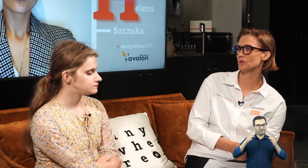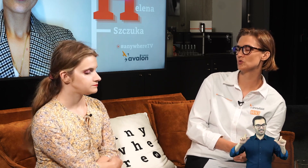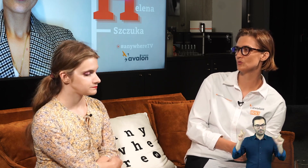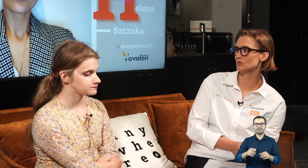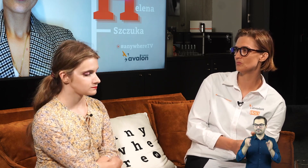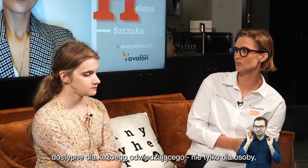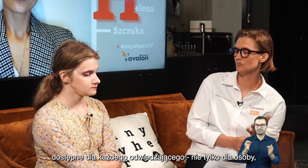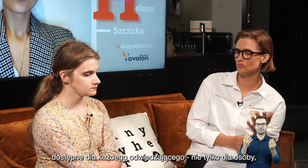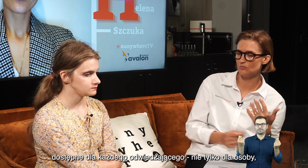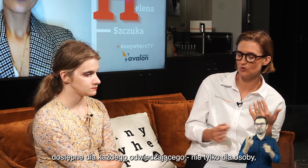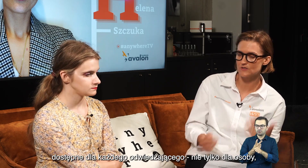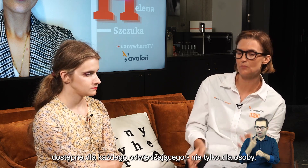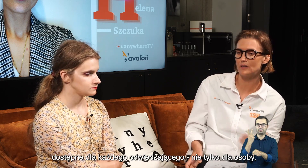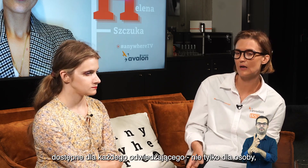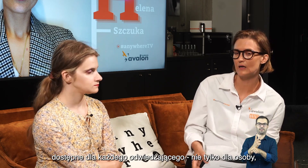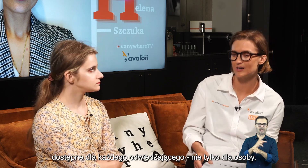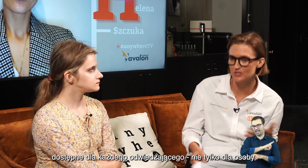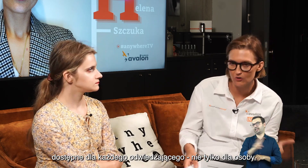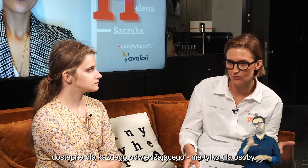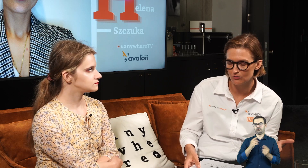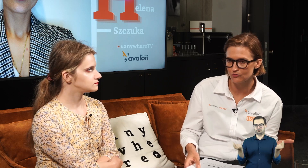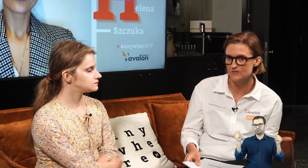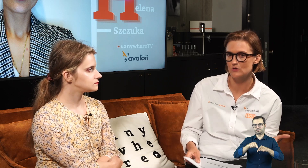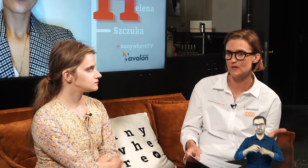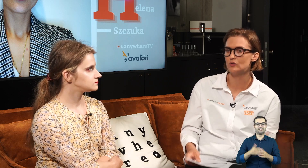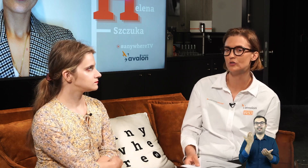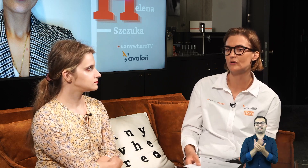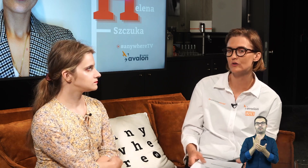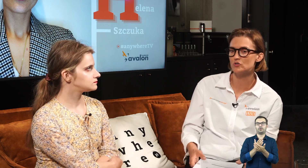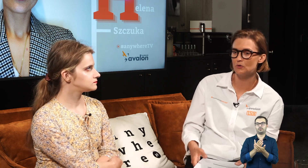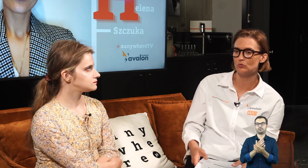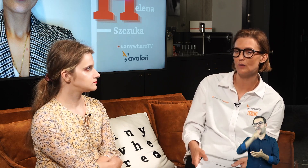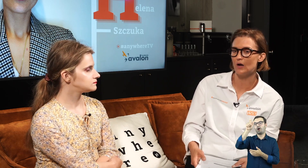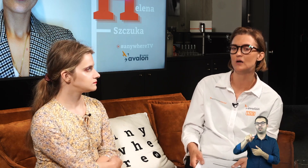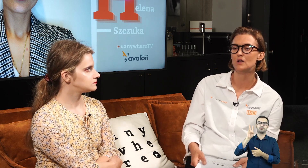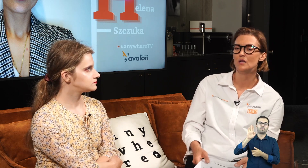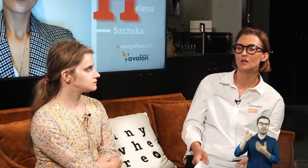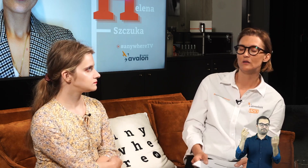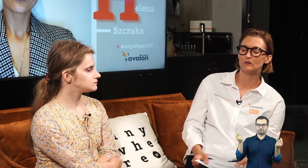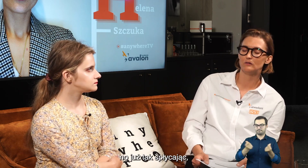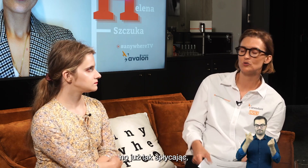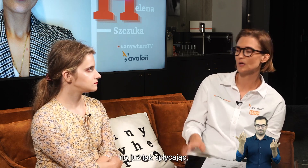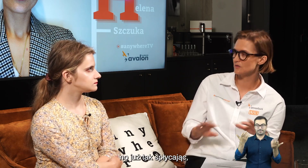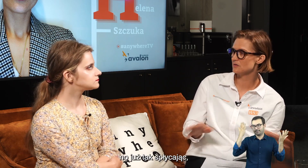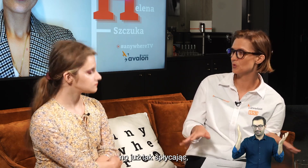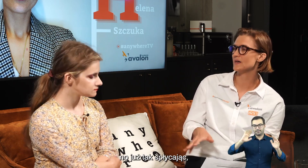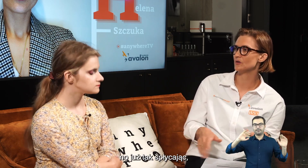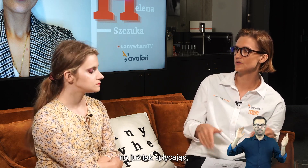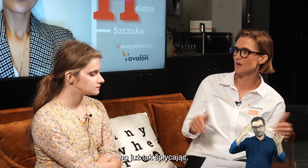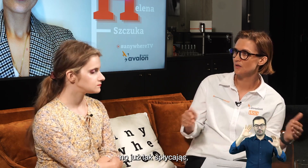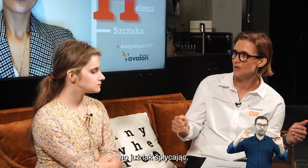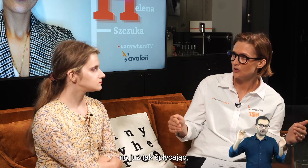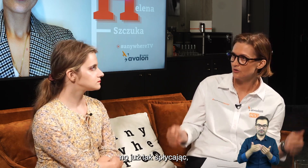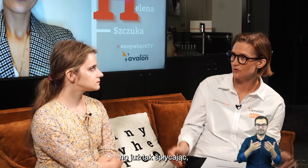po prostu dostępne dla każdego odwiedzającego, nie tylko tej osoby, która ma, już tak